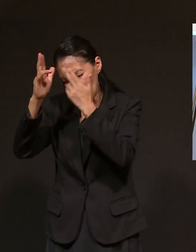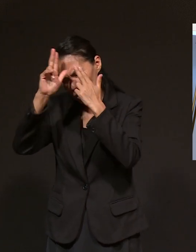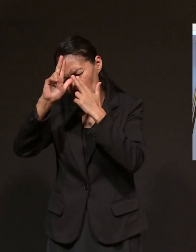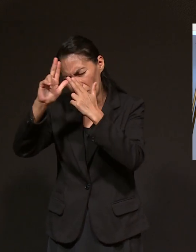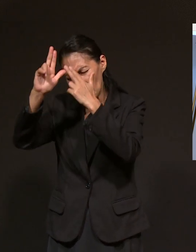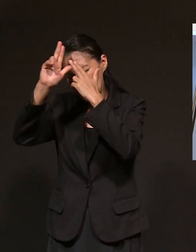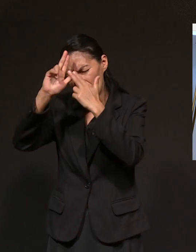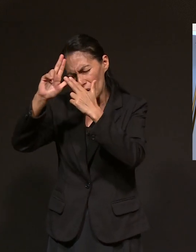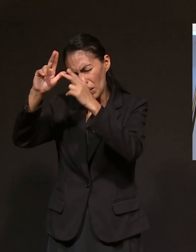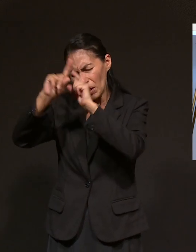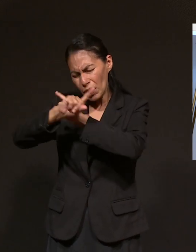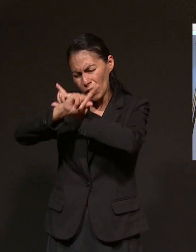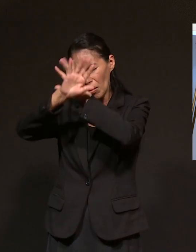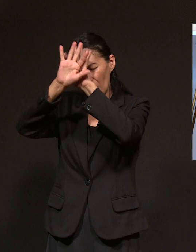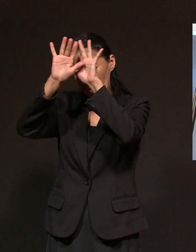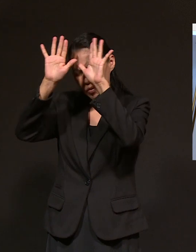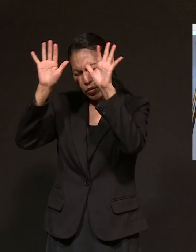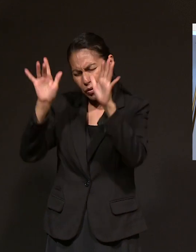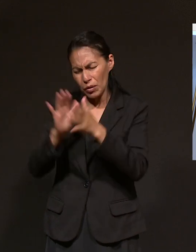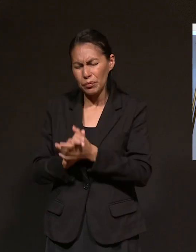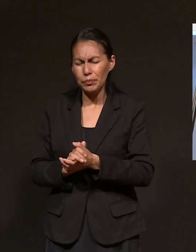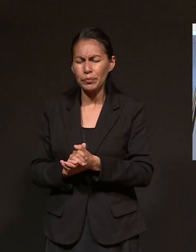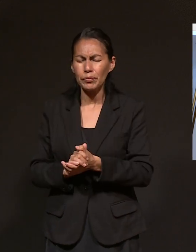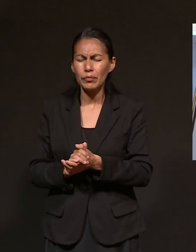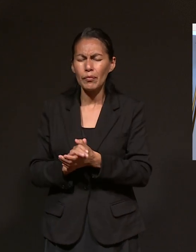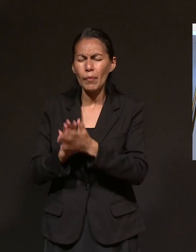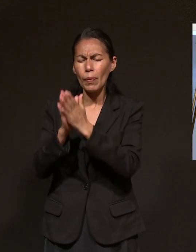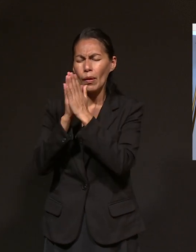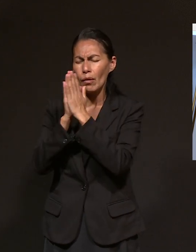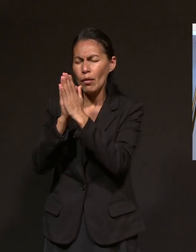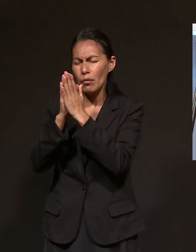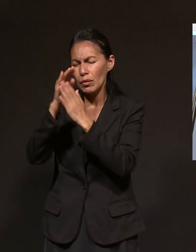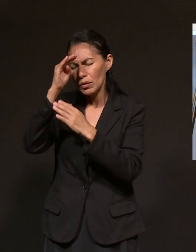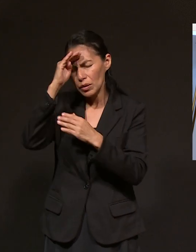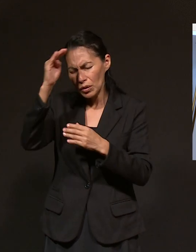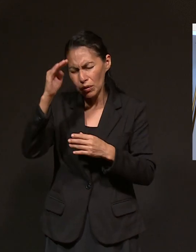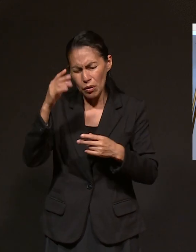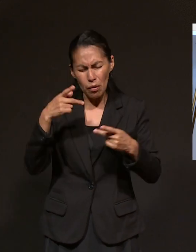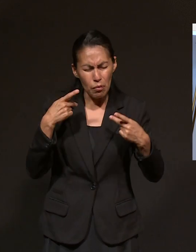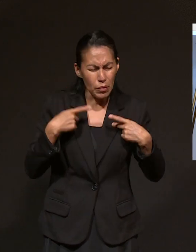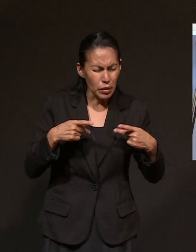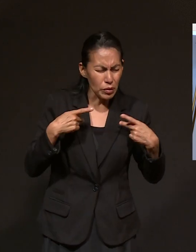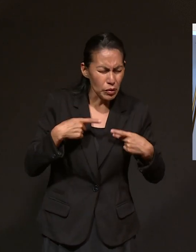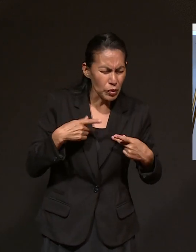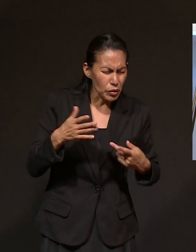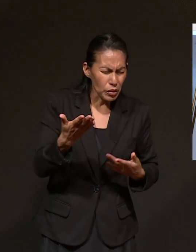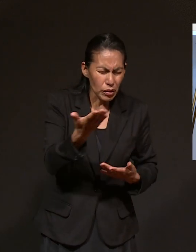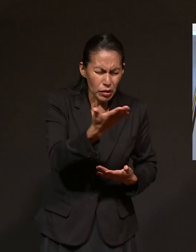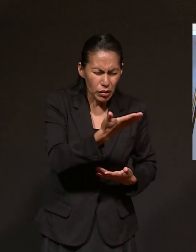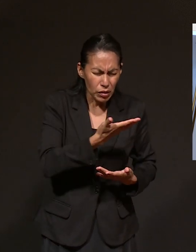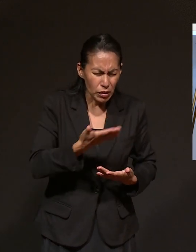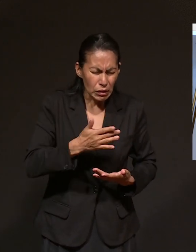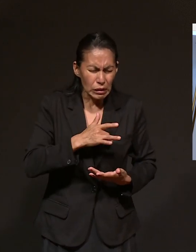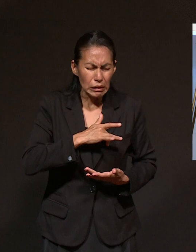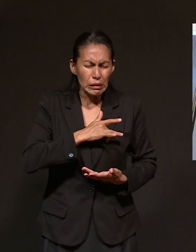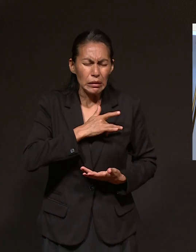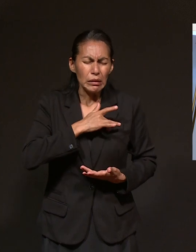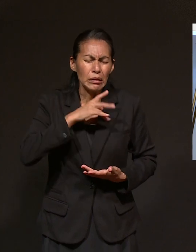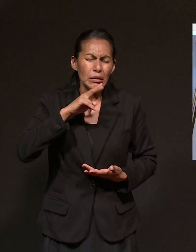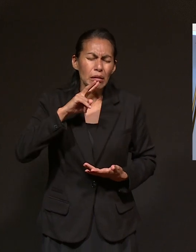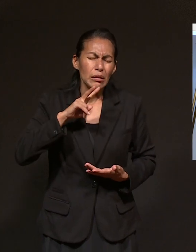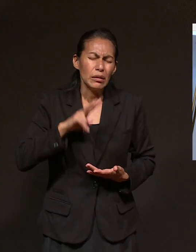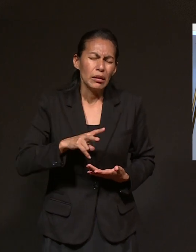Por tu infinita Gracia Aquellas Peticiones Que de lo más Profundo Y con